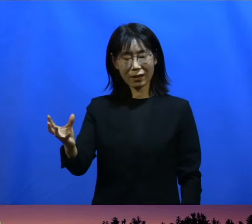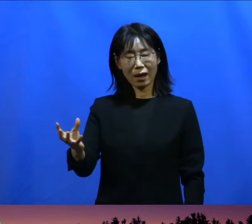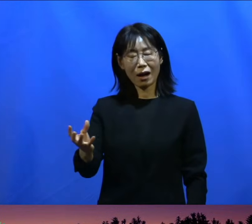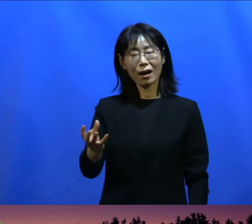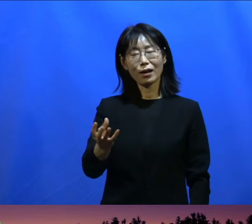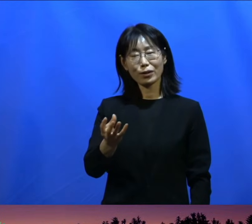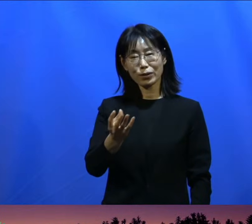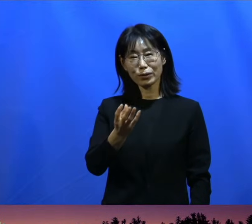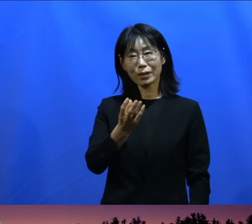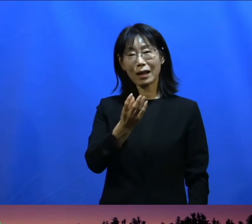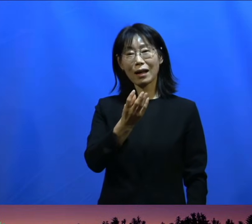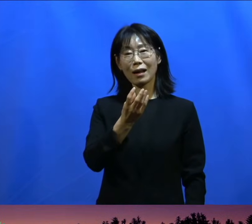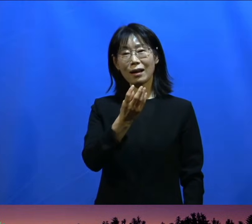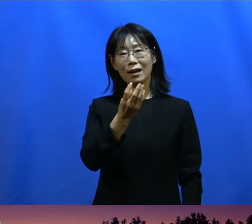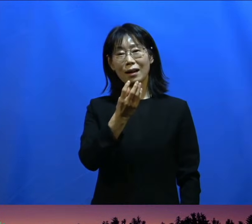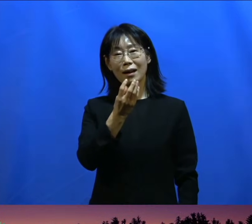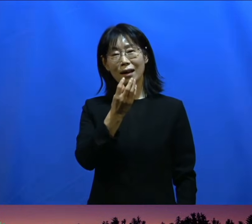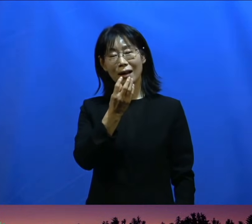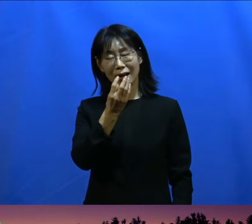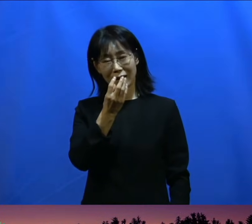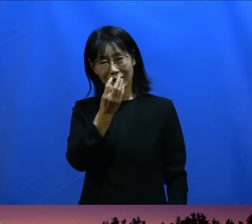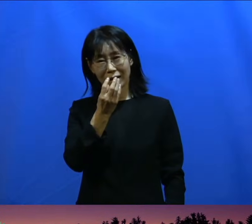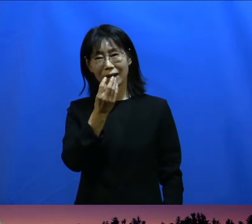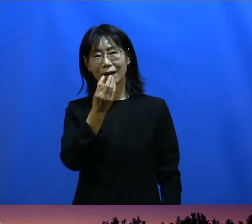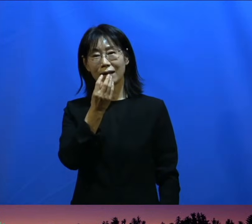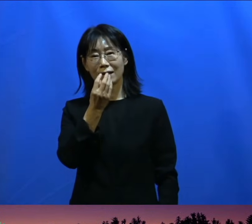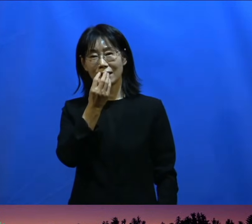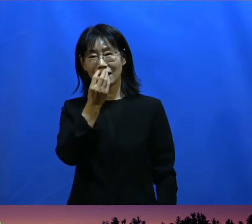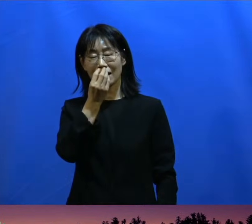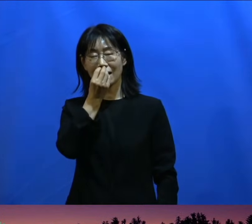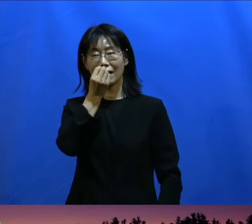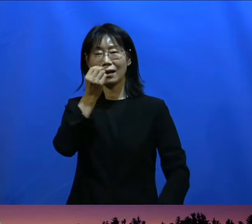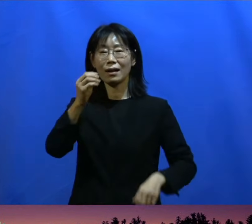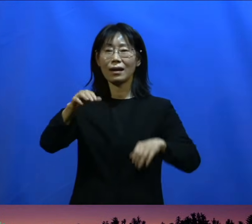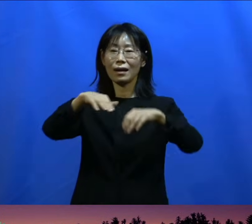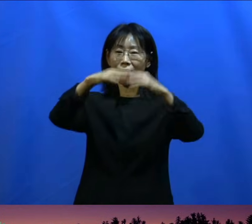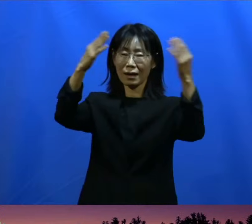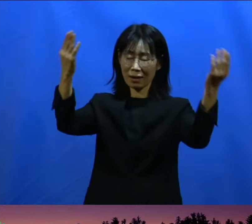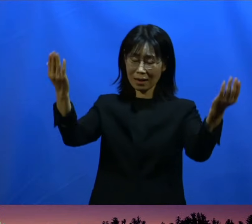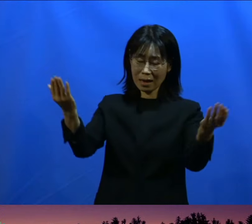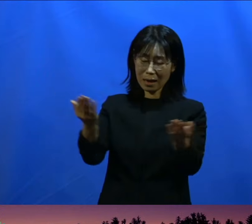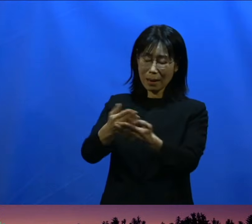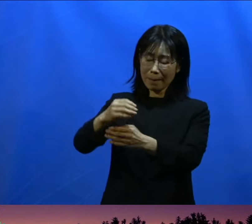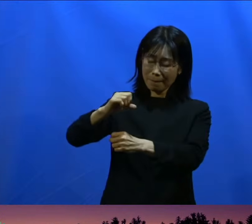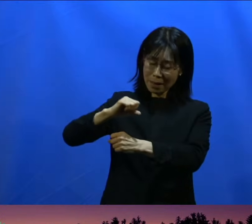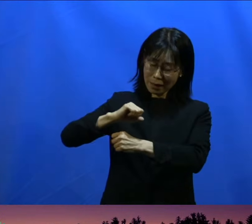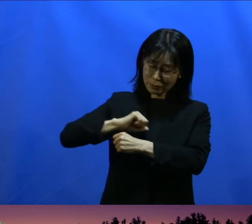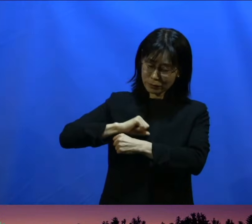거룩하다